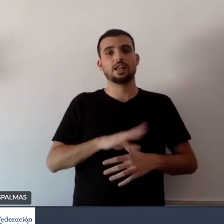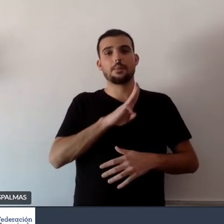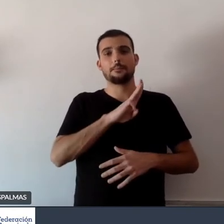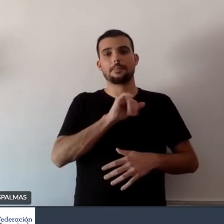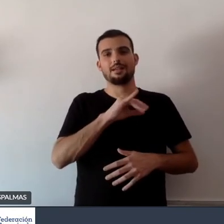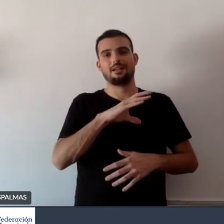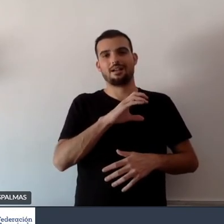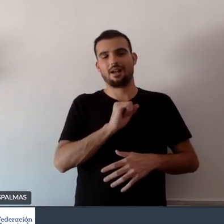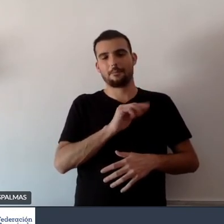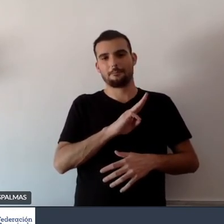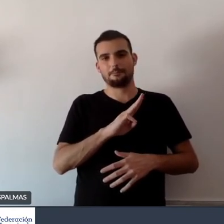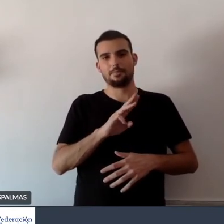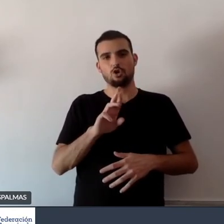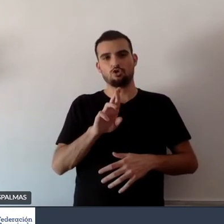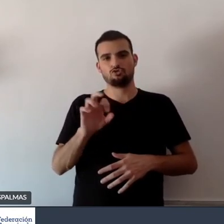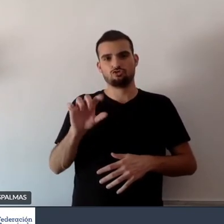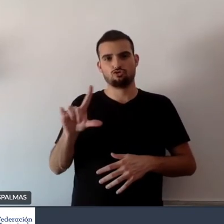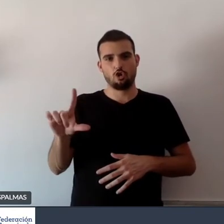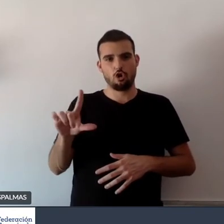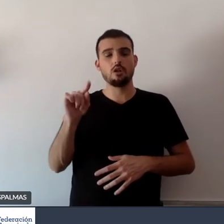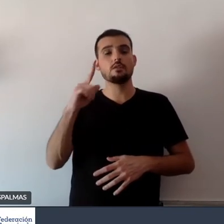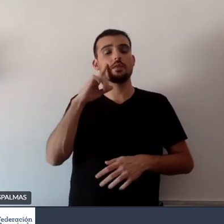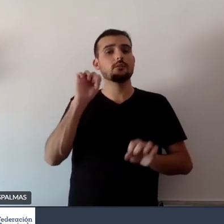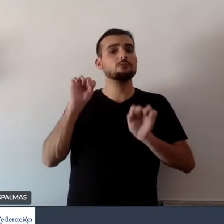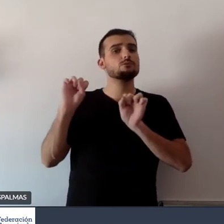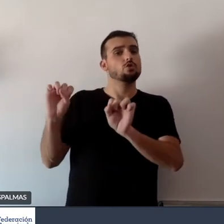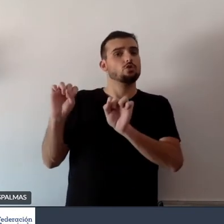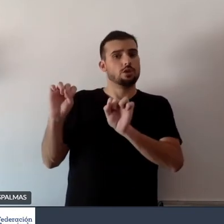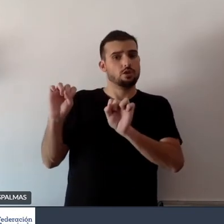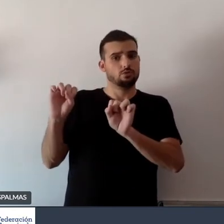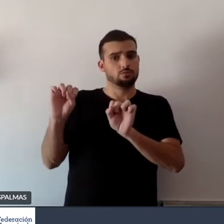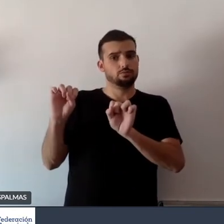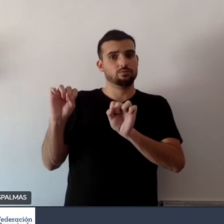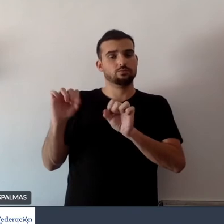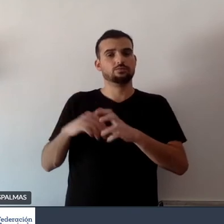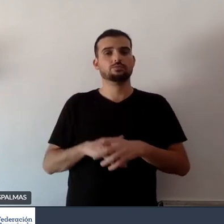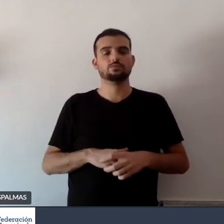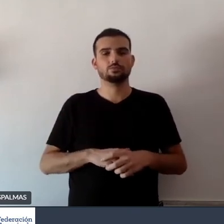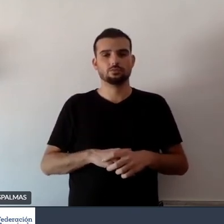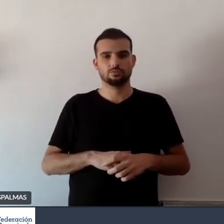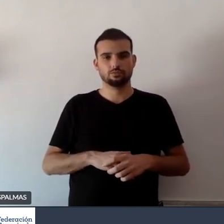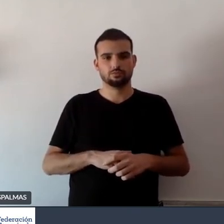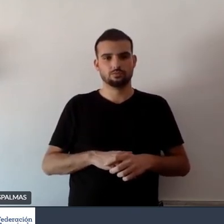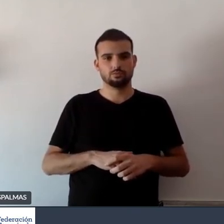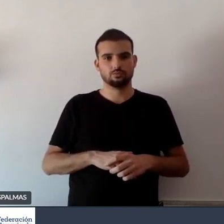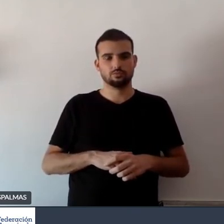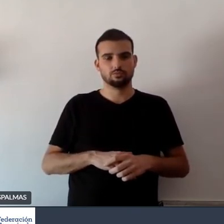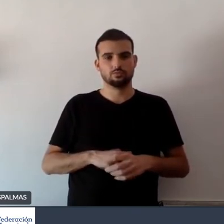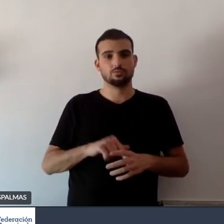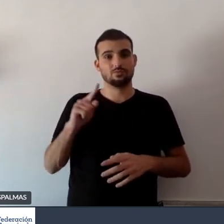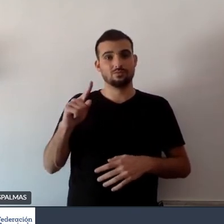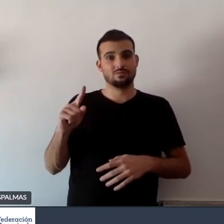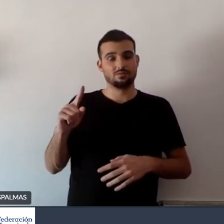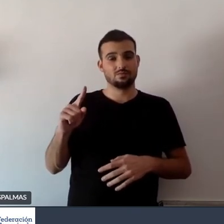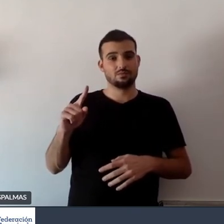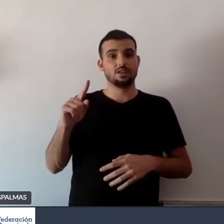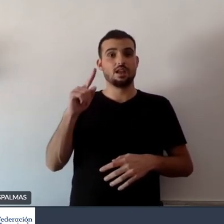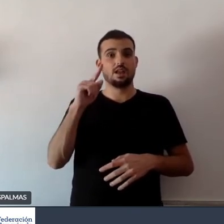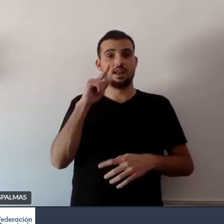Bloqueo. Fijaros. El show es alto. Y el alero lo lee